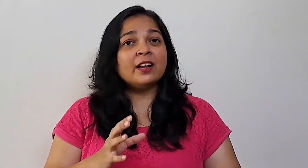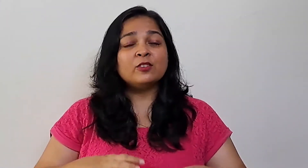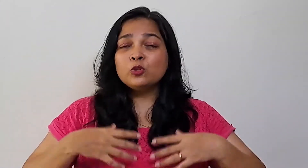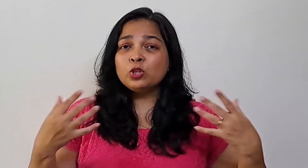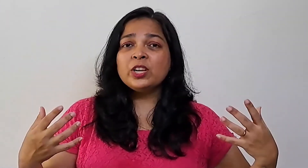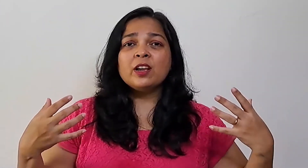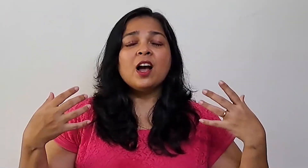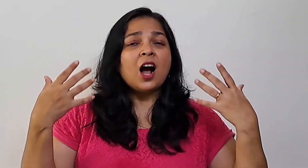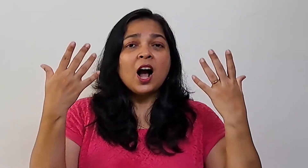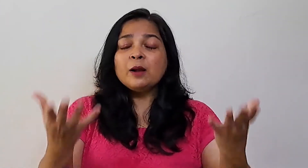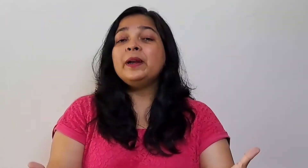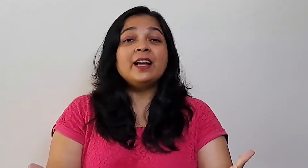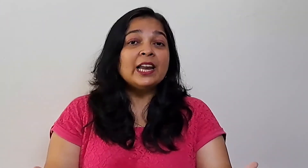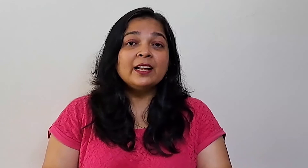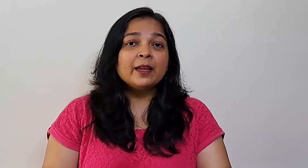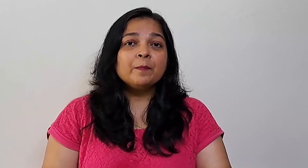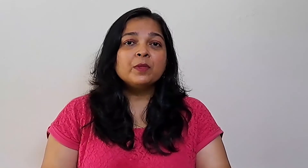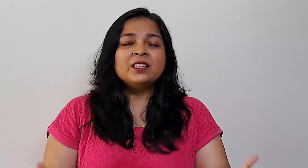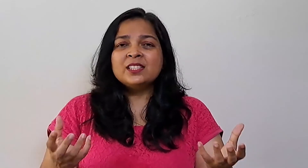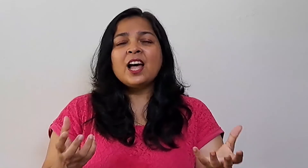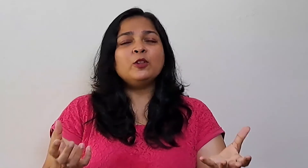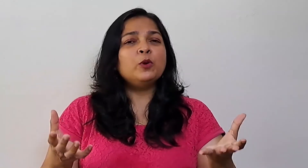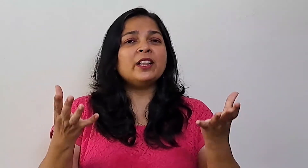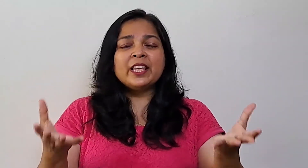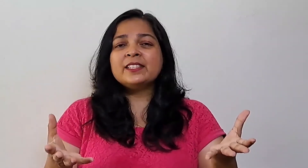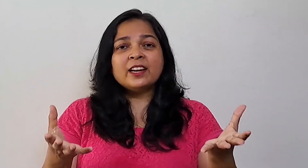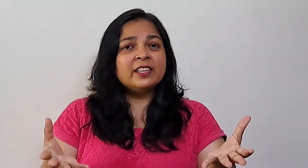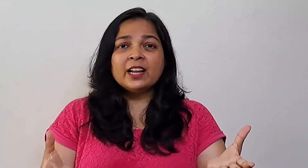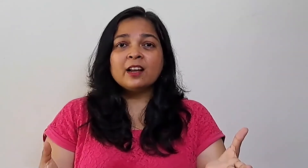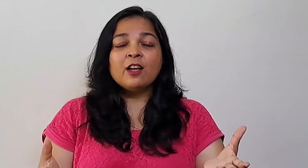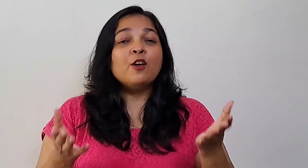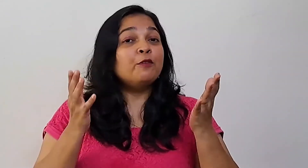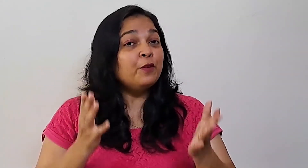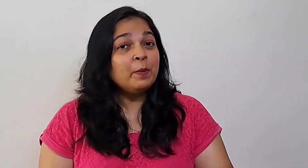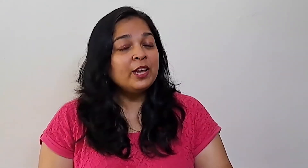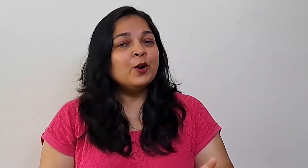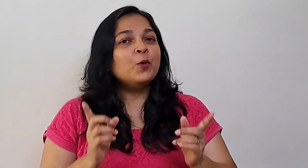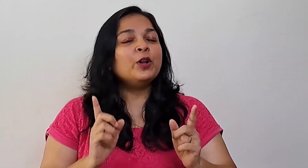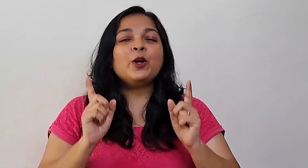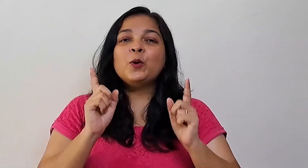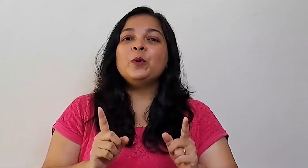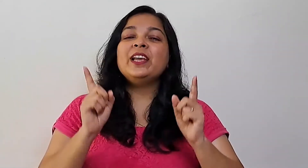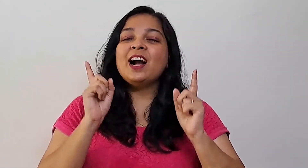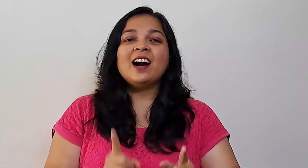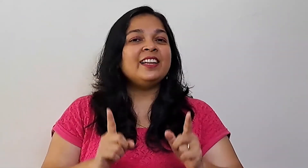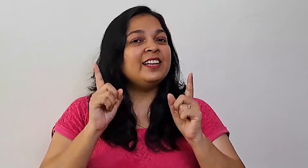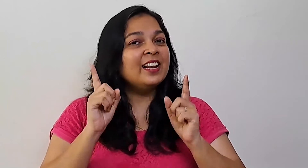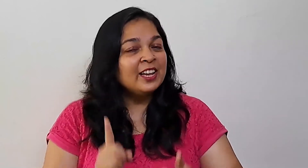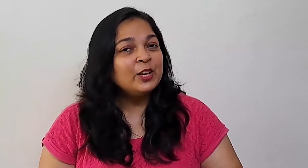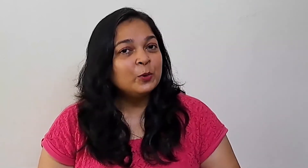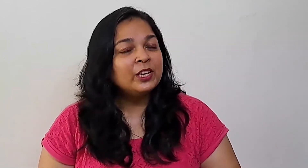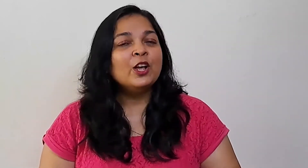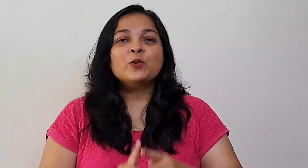सोचो अग विच डाले गए सत गुना तेज कर दिता सी, फिर भी उन्होंने कोई हानि